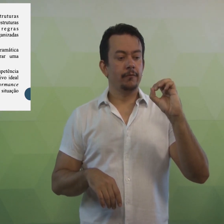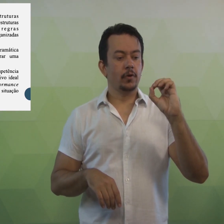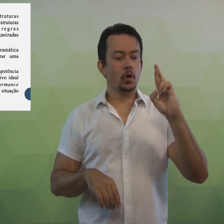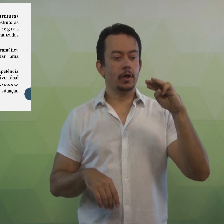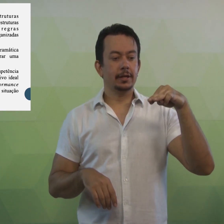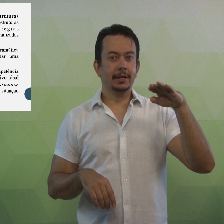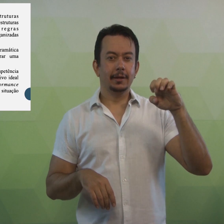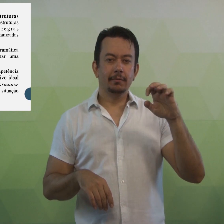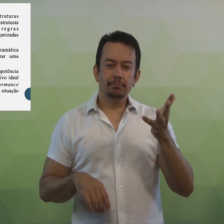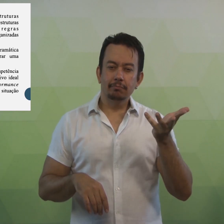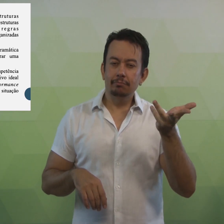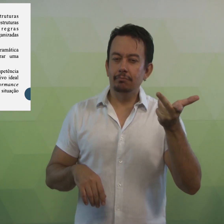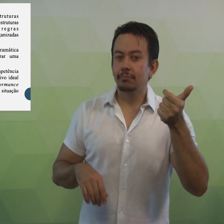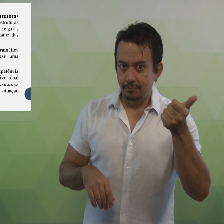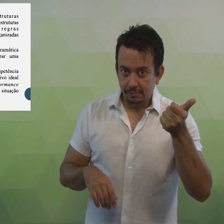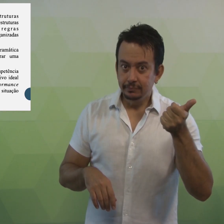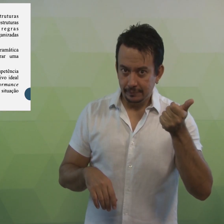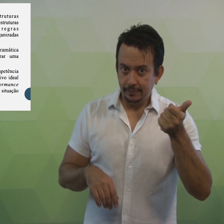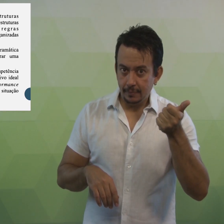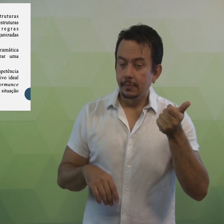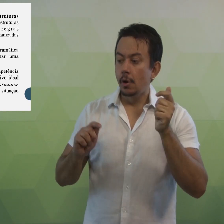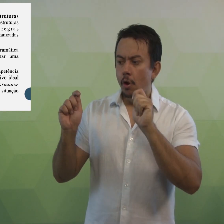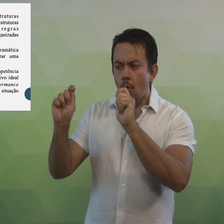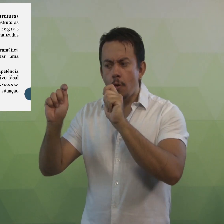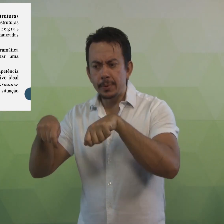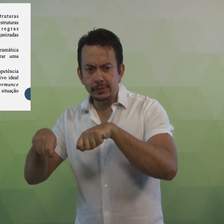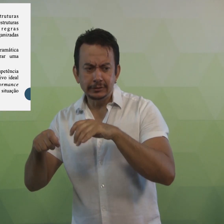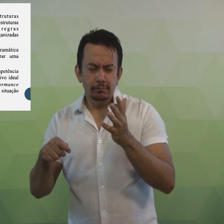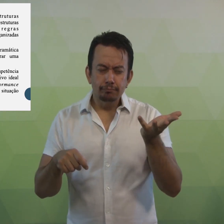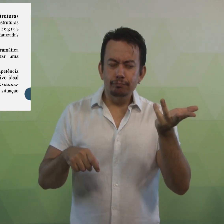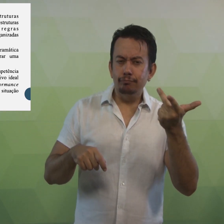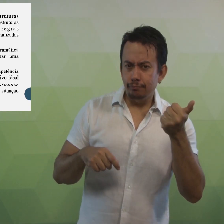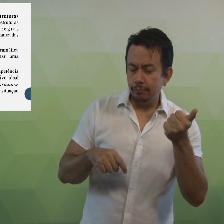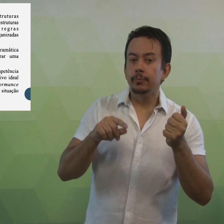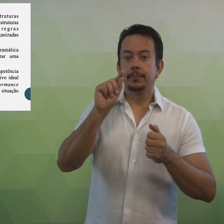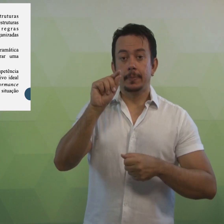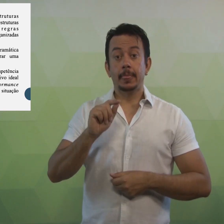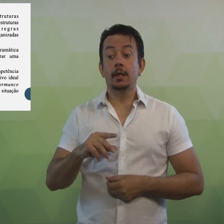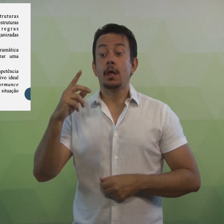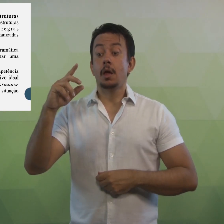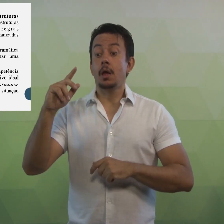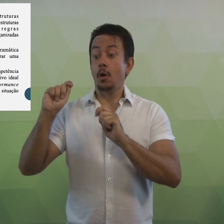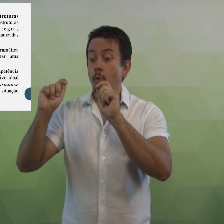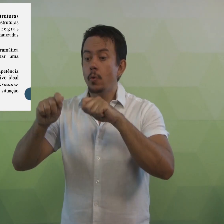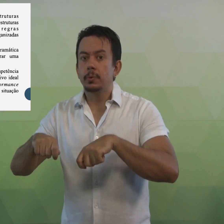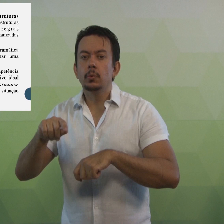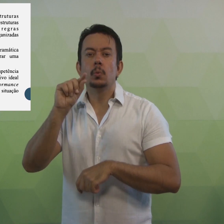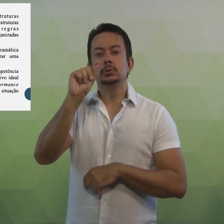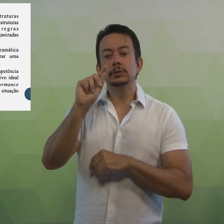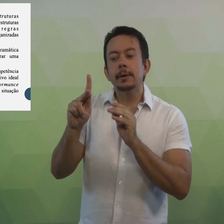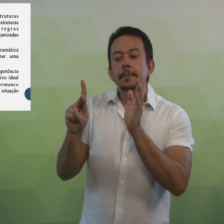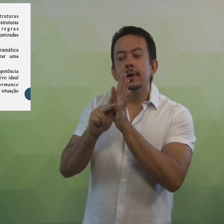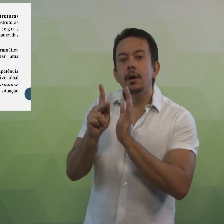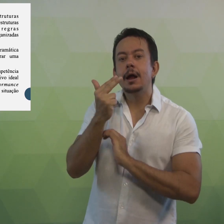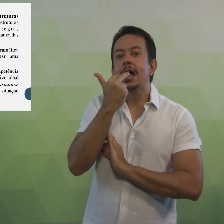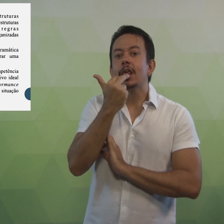são a competência que a pessoa tem de receber essa língua do